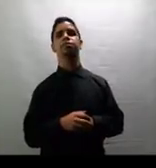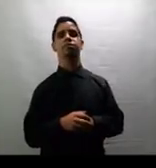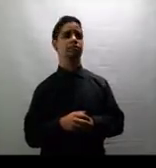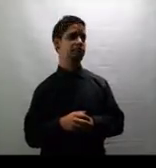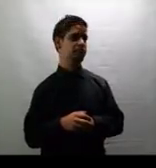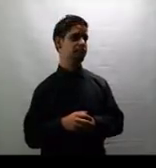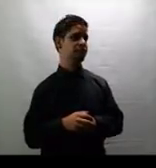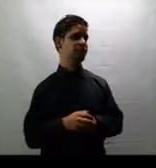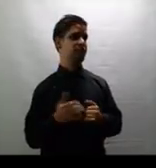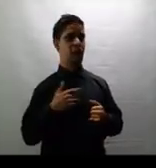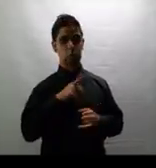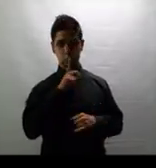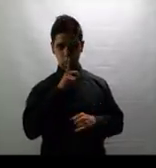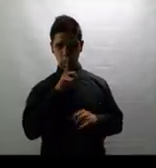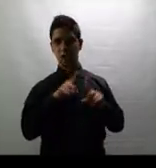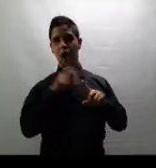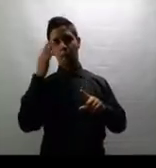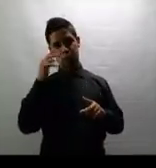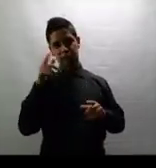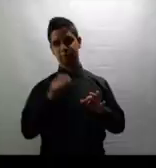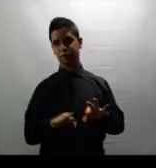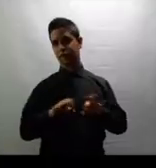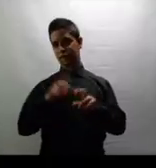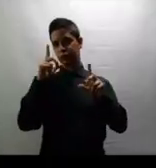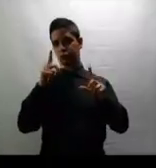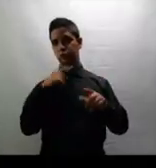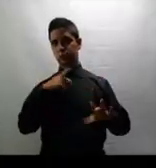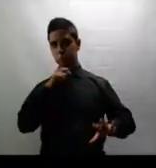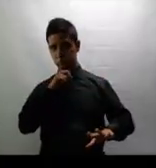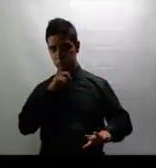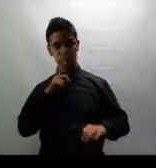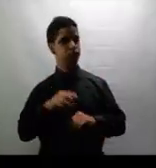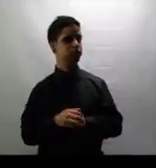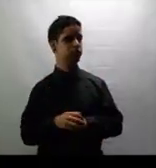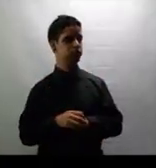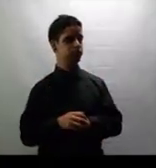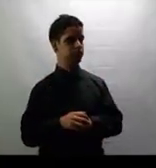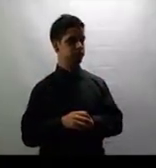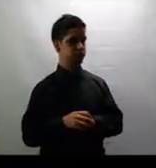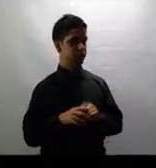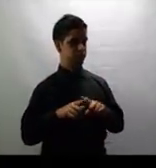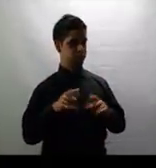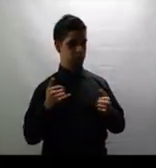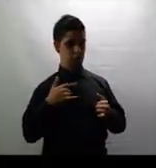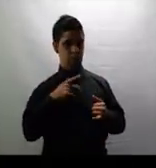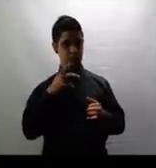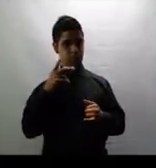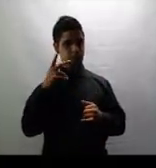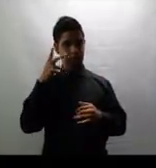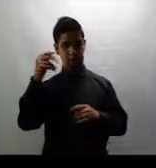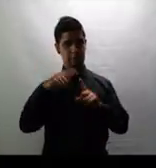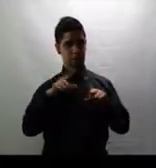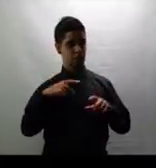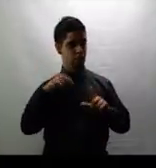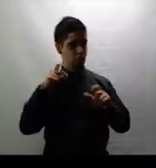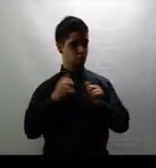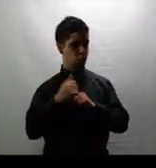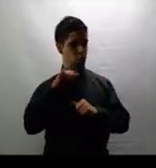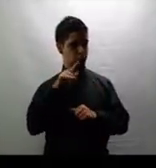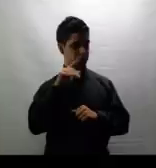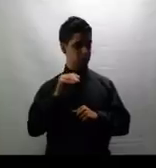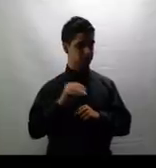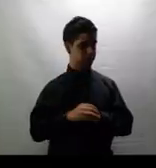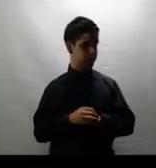no quedamos que hayamos donde vayan a las angarillas vas a hacer una foto también conoce lo bonito